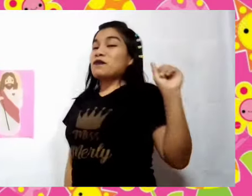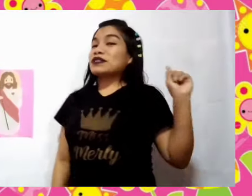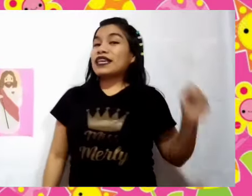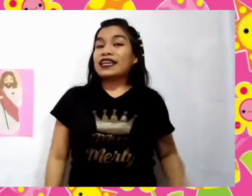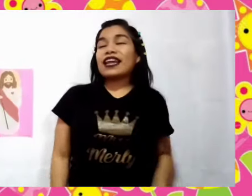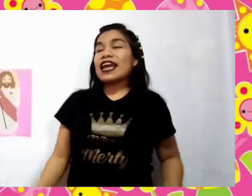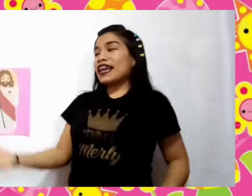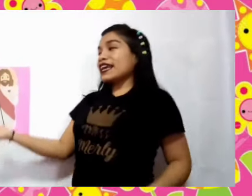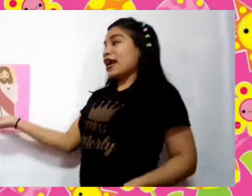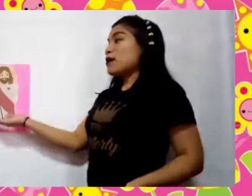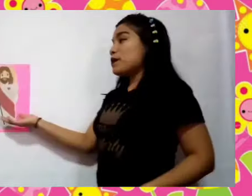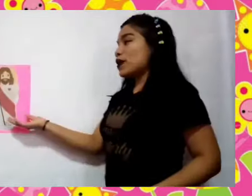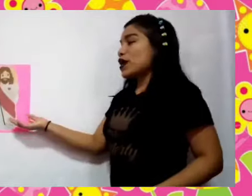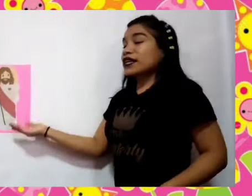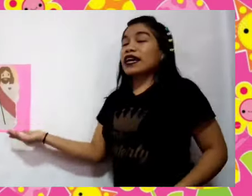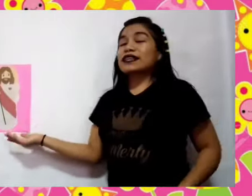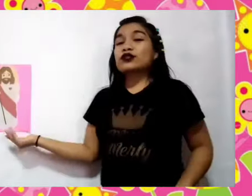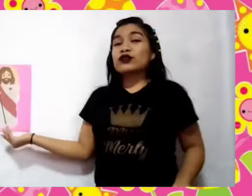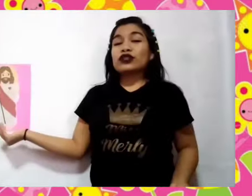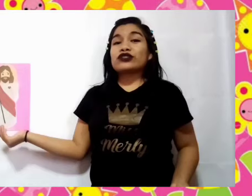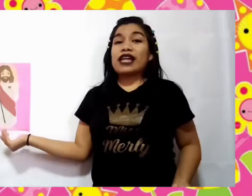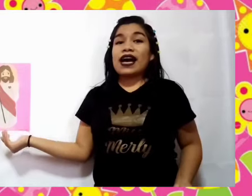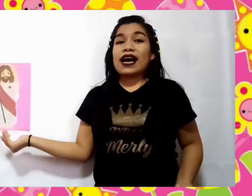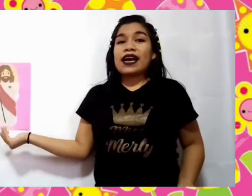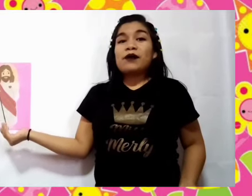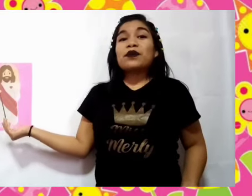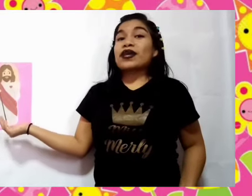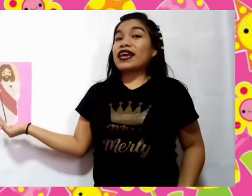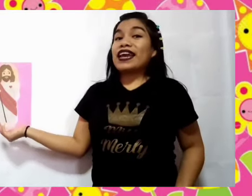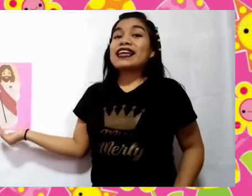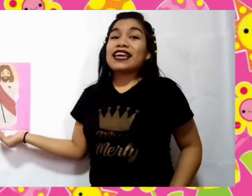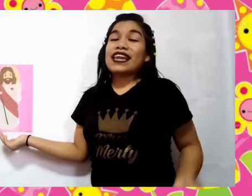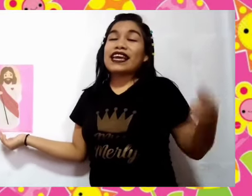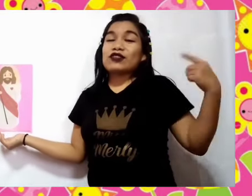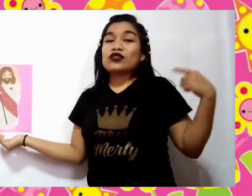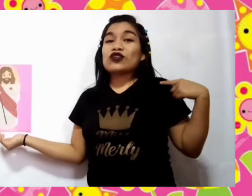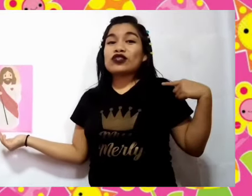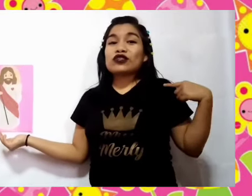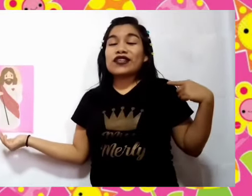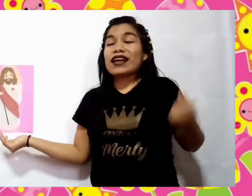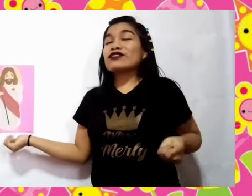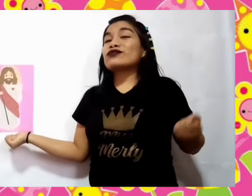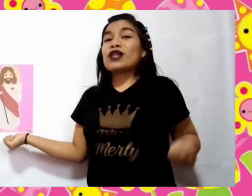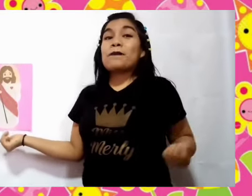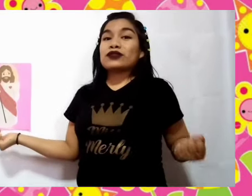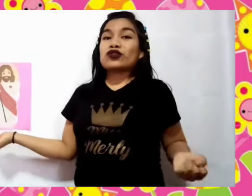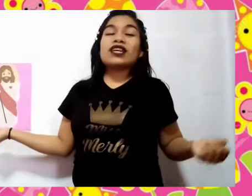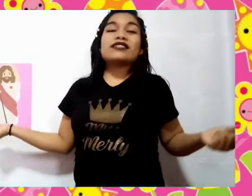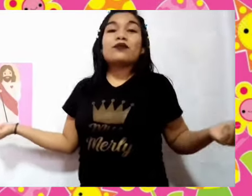eso debemos seguir el ejemplo que Jesús nos da, porque Él quiere que nosotros seamos unas